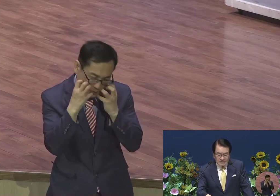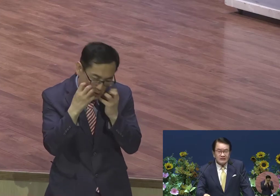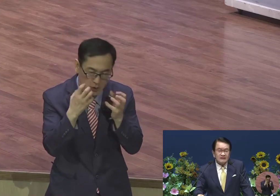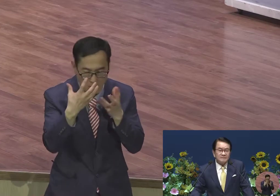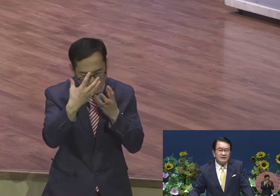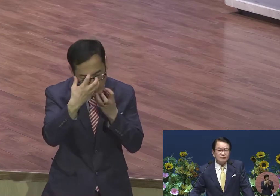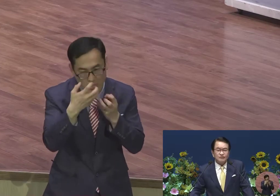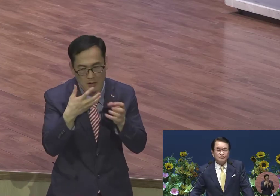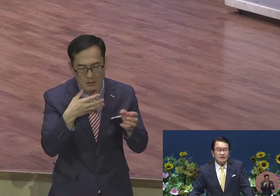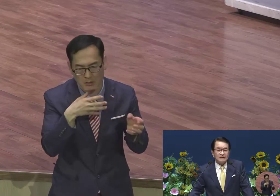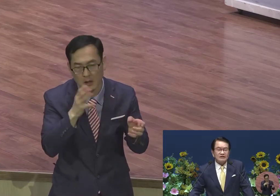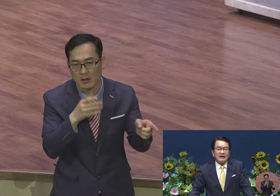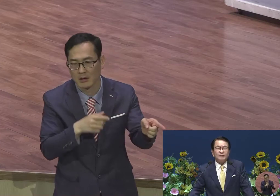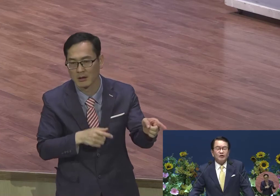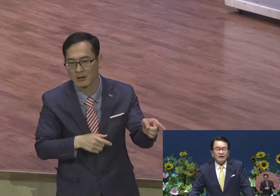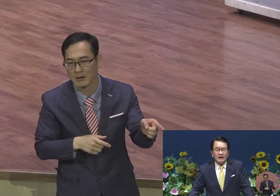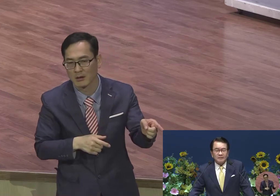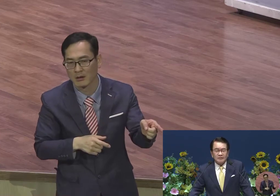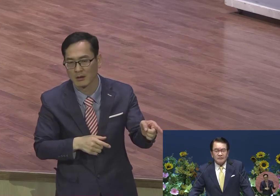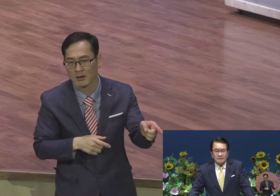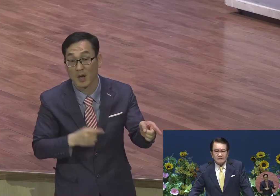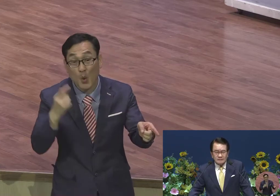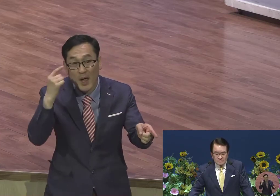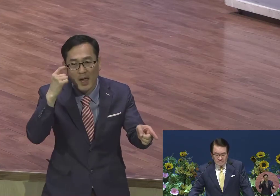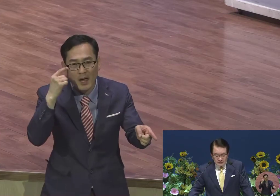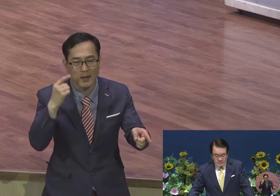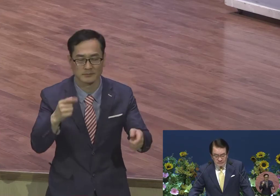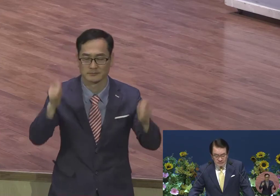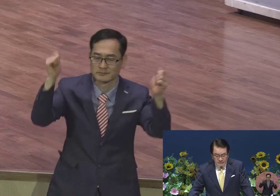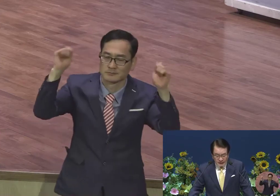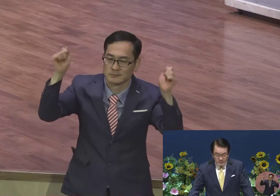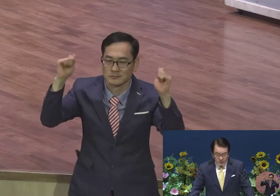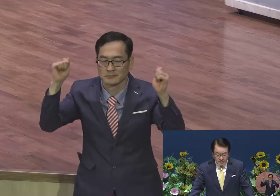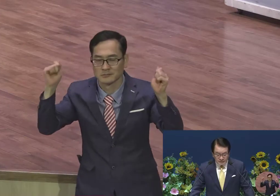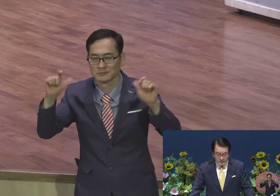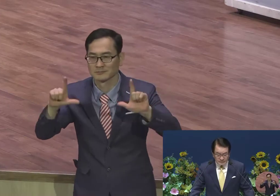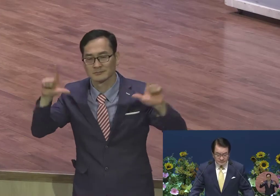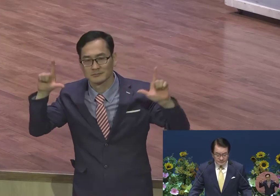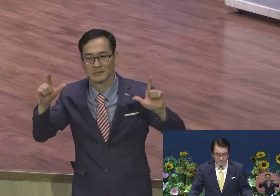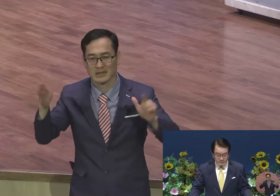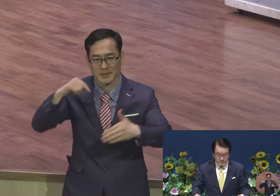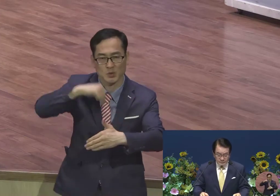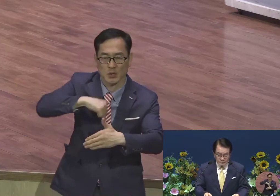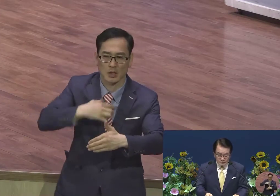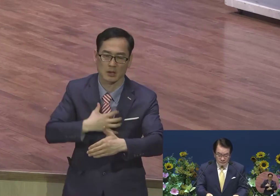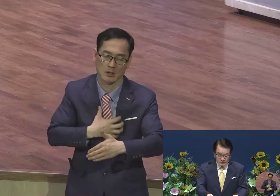그게 점점이 무속인 대표에요 대표 더 말할 필요 없어요